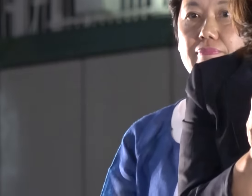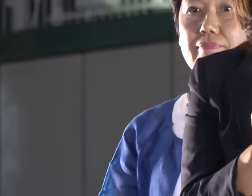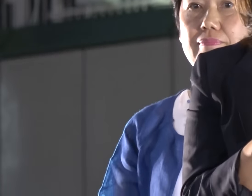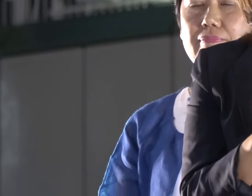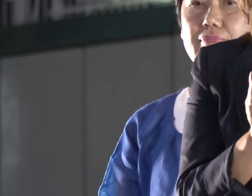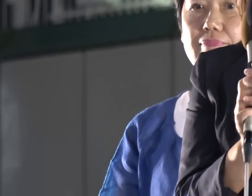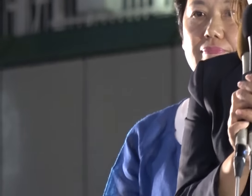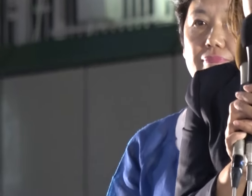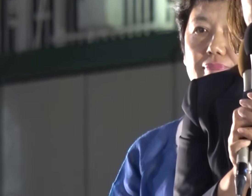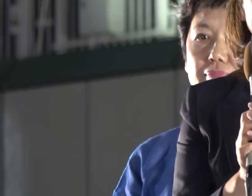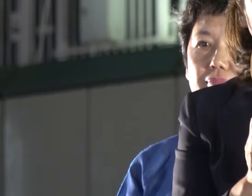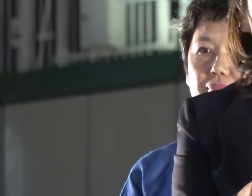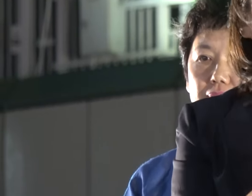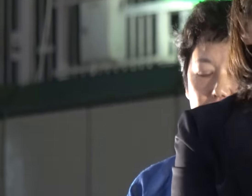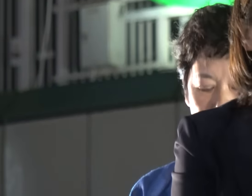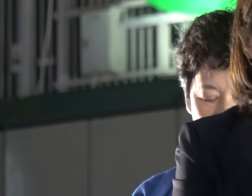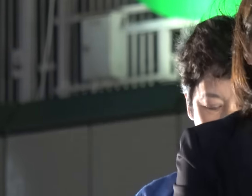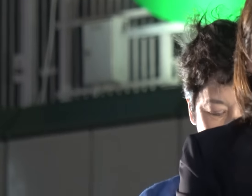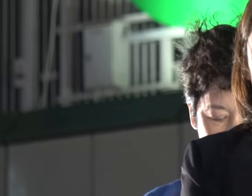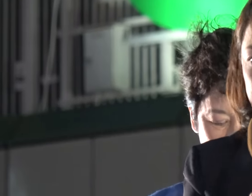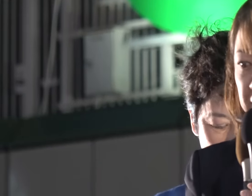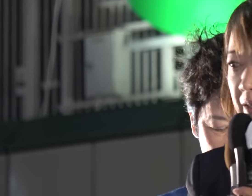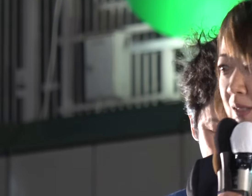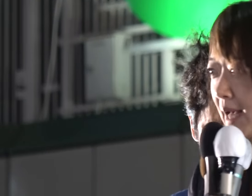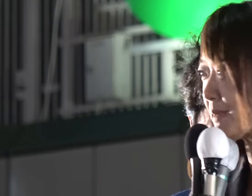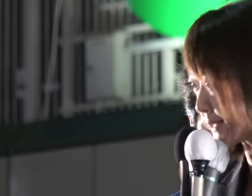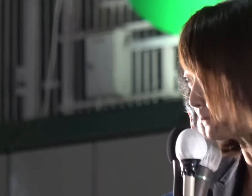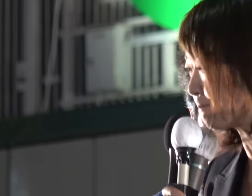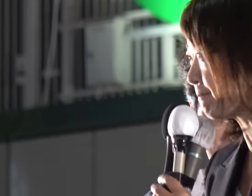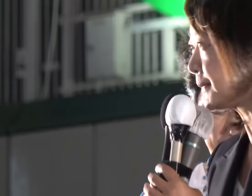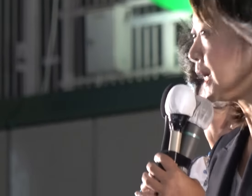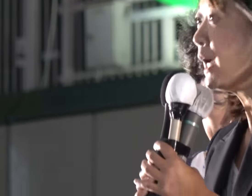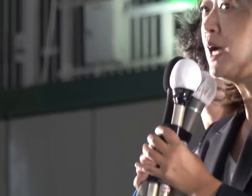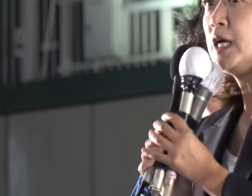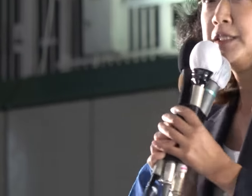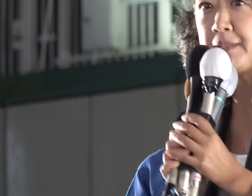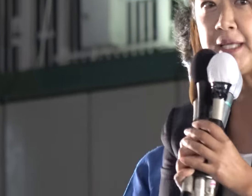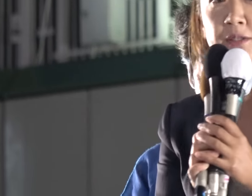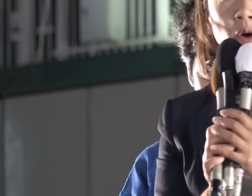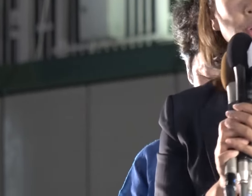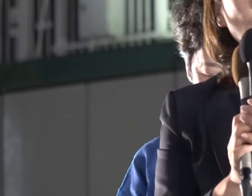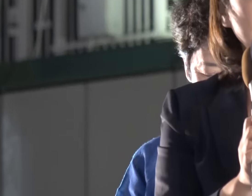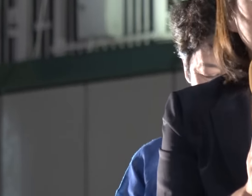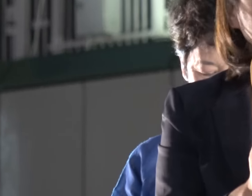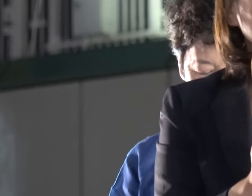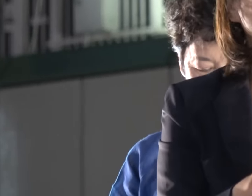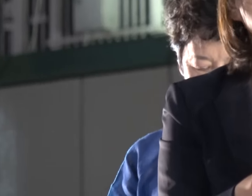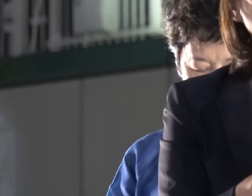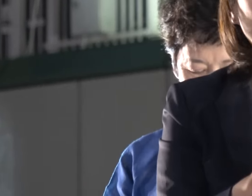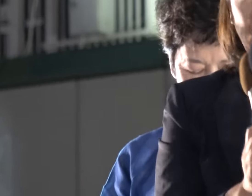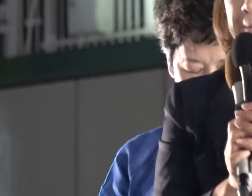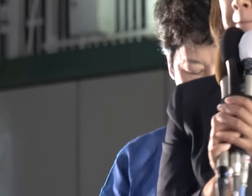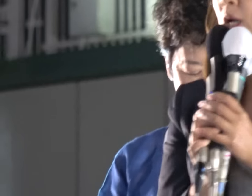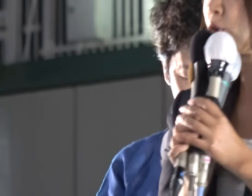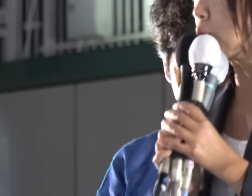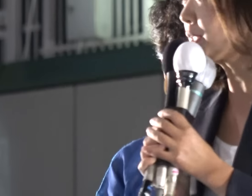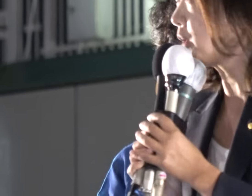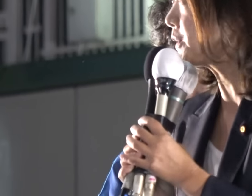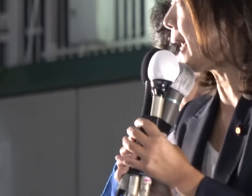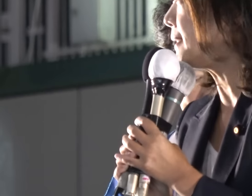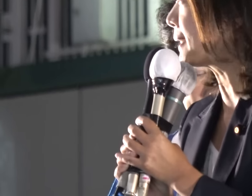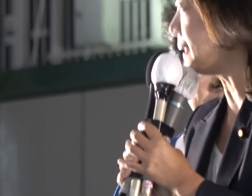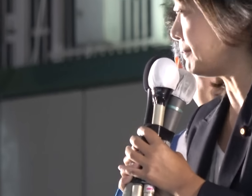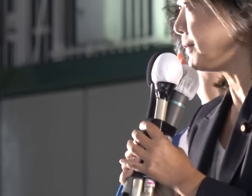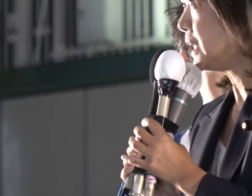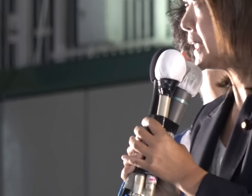予算、ここに既得権益が群がっているのでございます。自民党の議員、都知事ではこの既